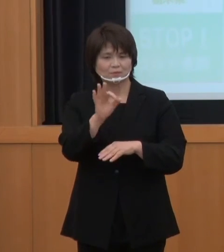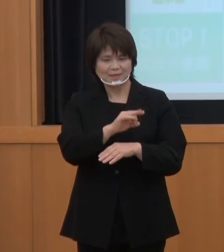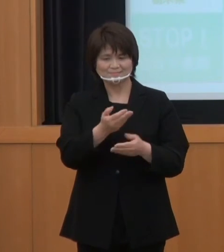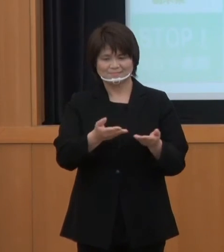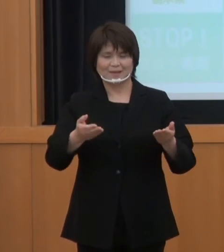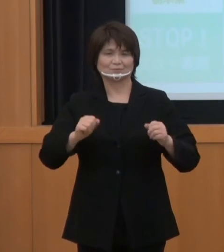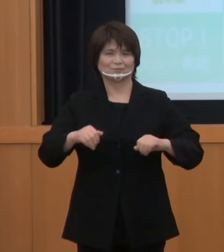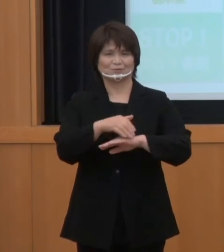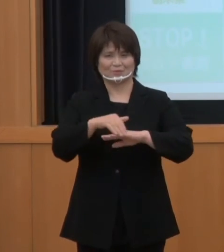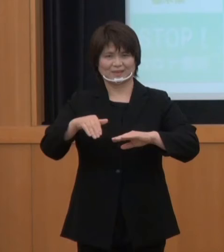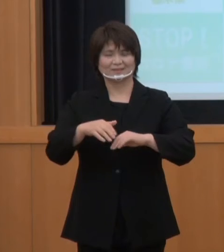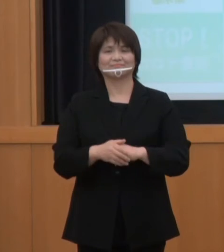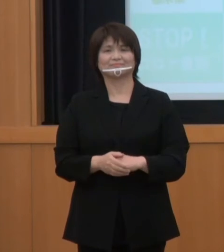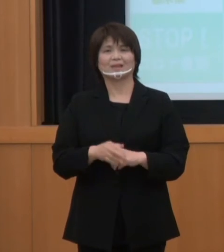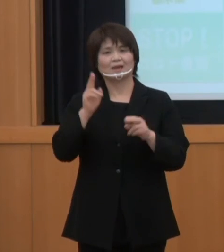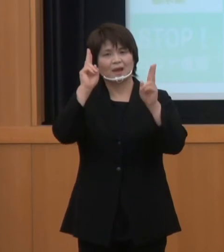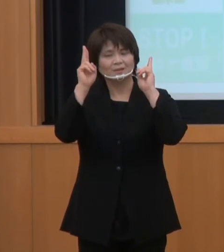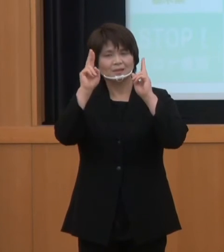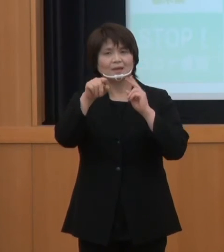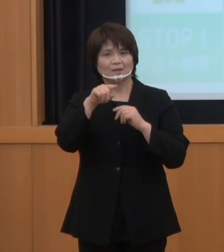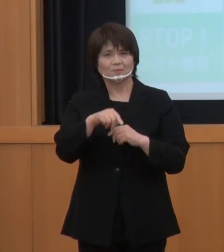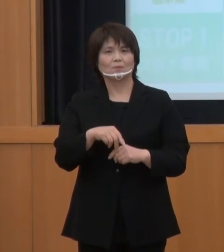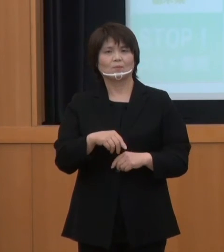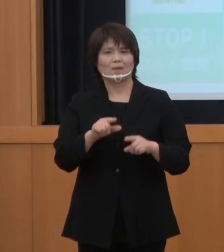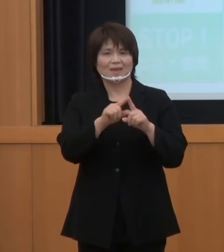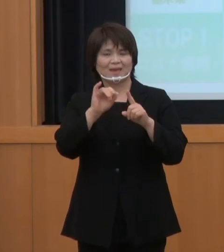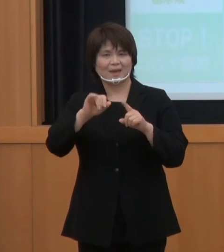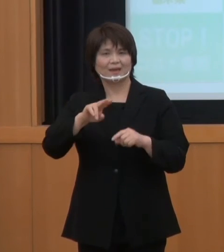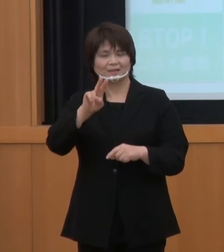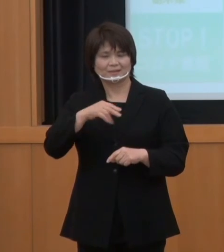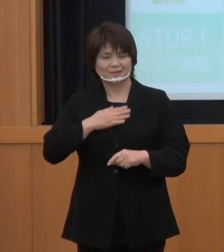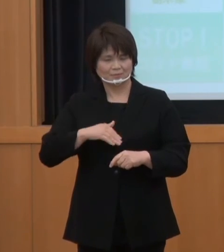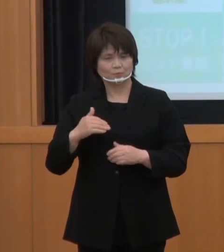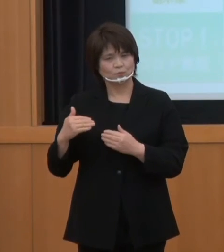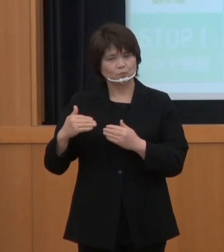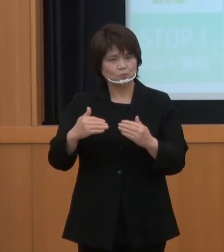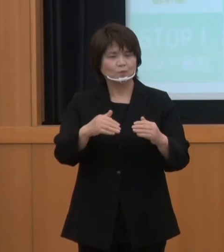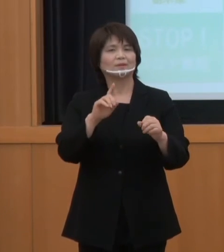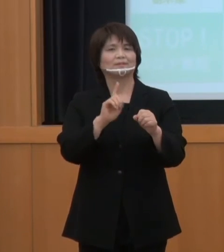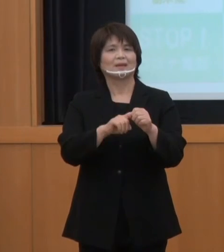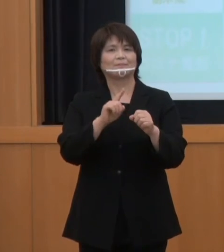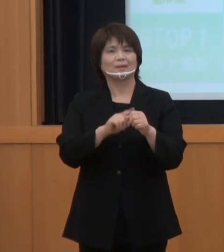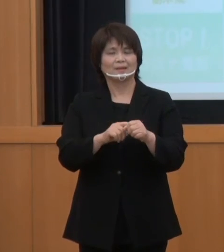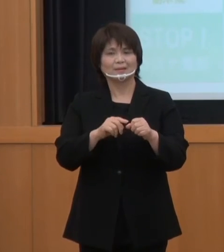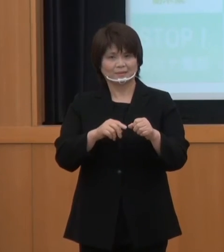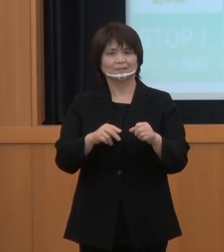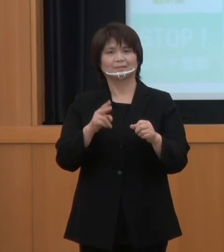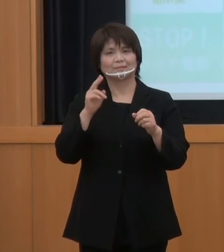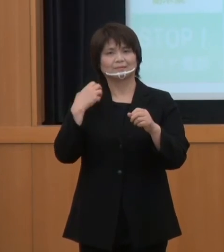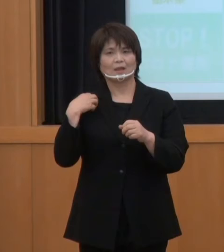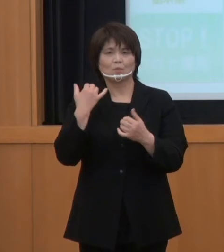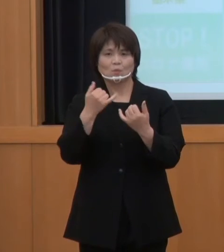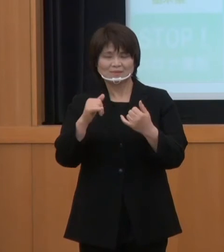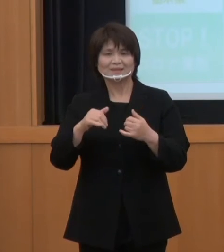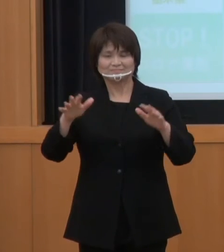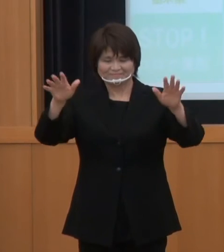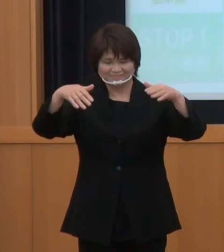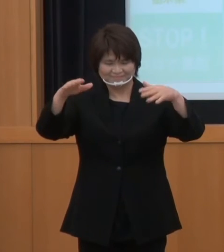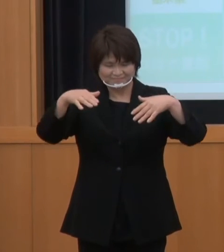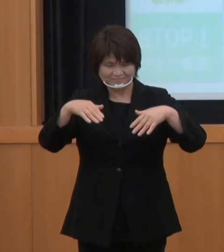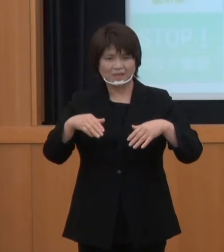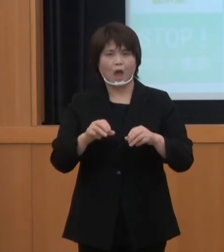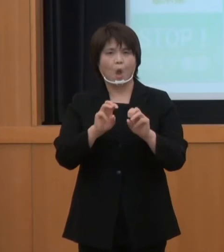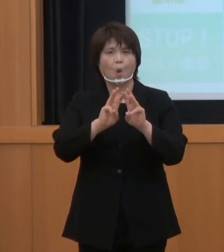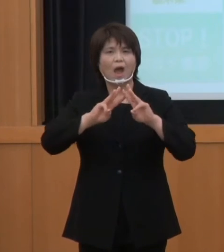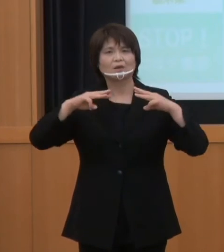における AI 等の理解促進のため、企業担当者を対象としたワークショップを開催して、導入